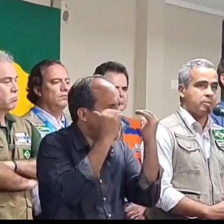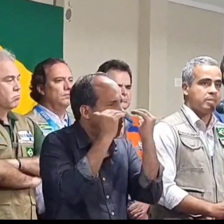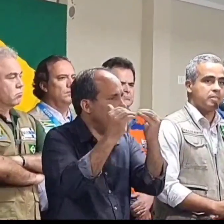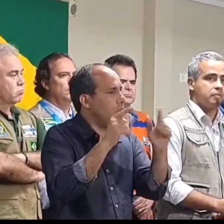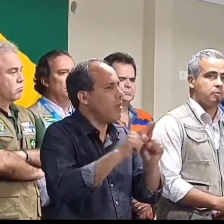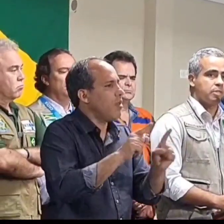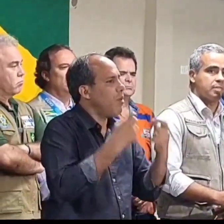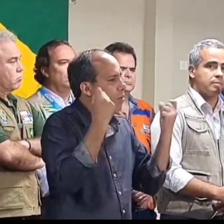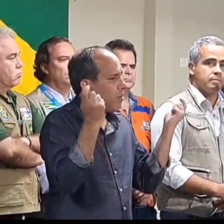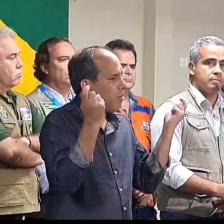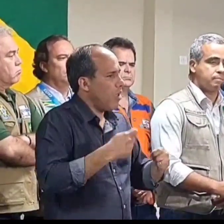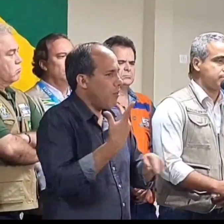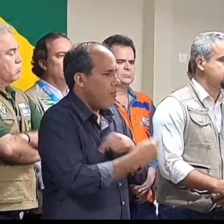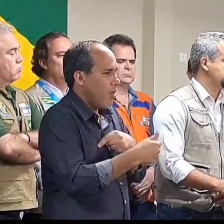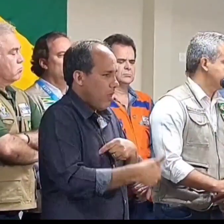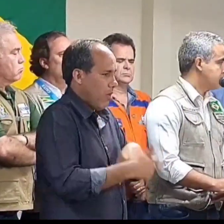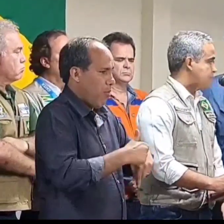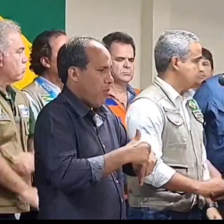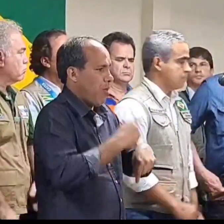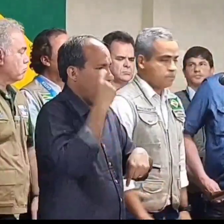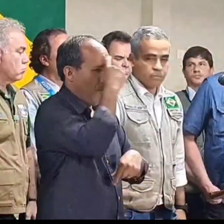esse momento aí de dificuldade.